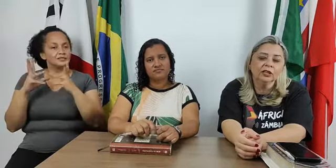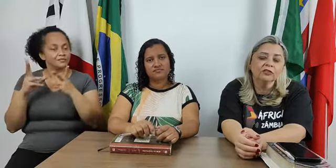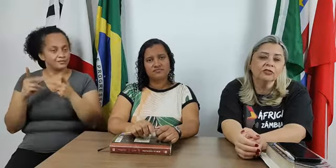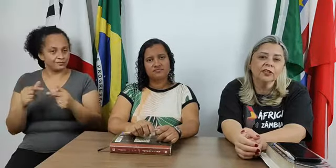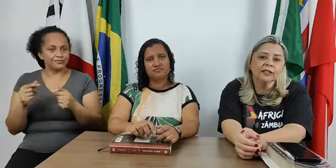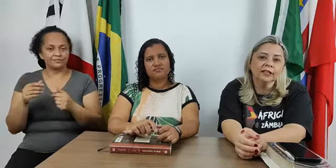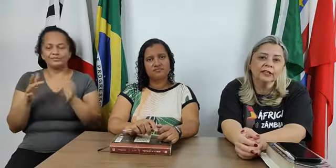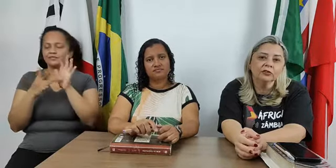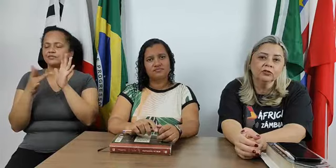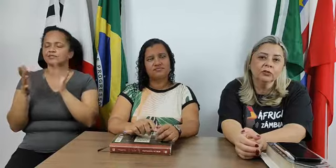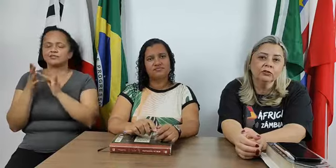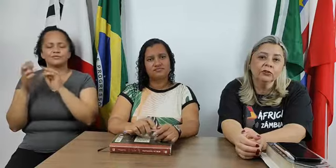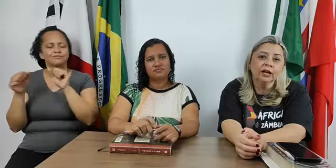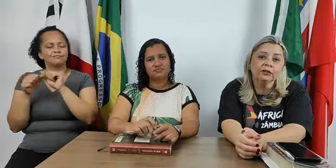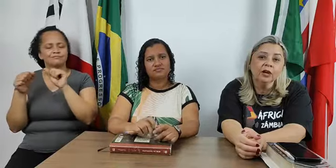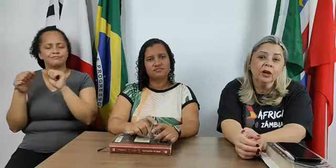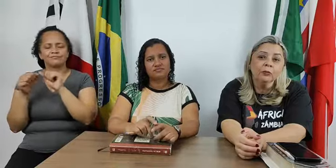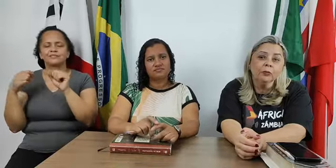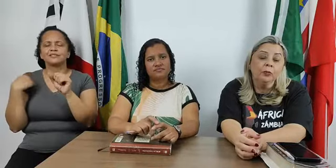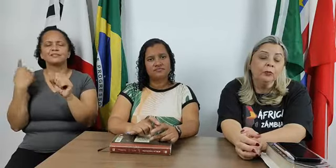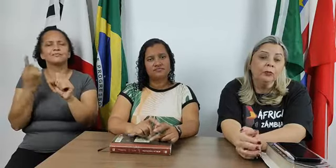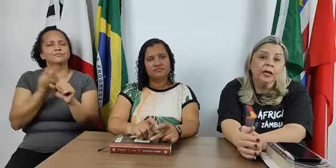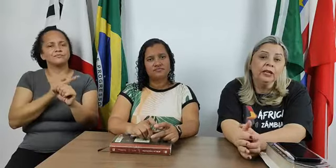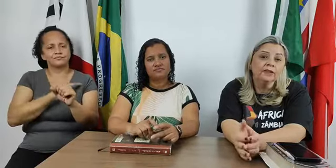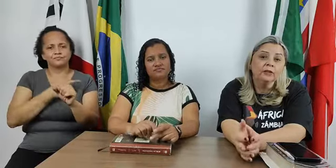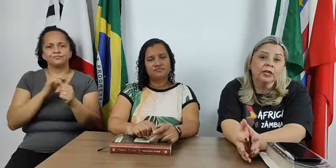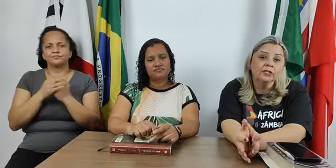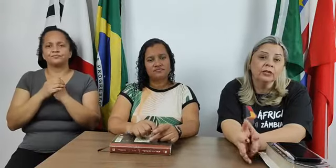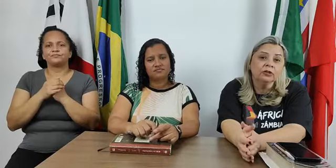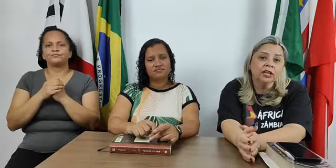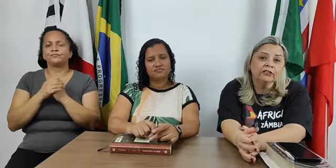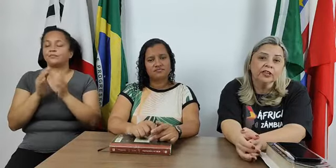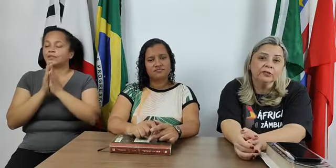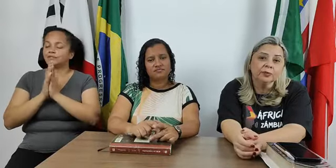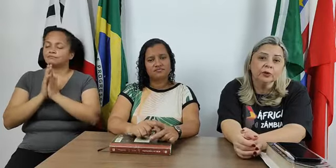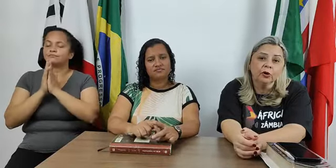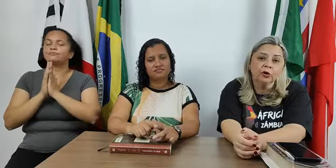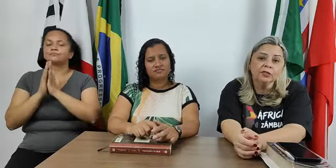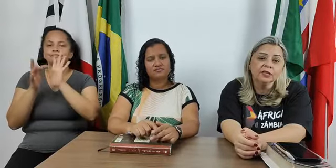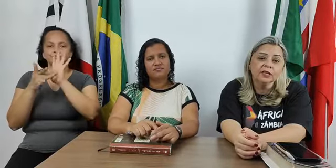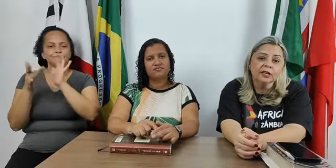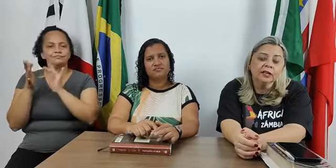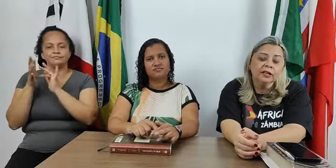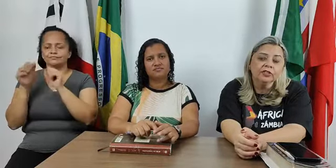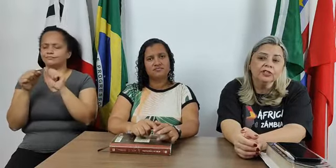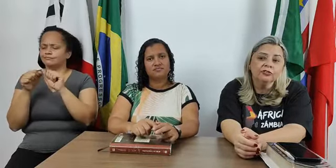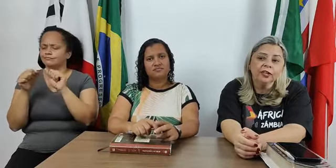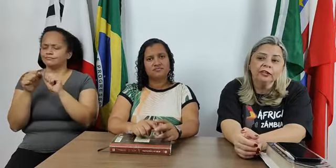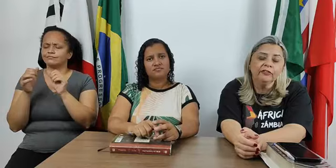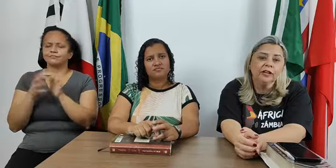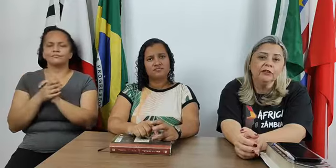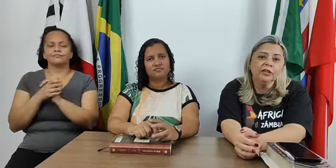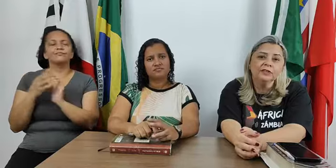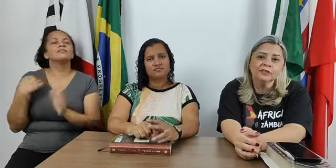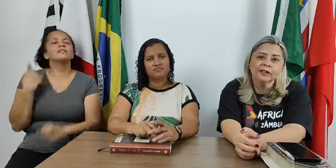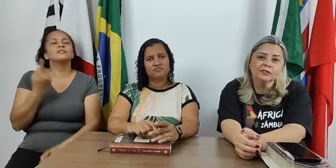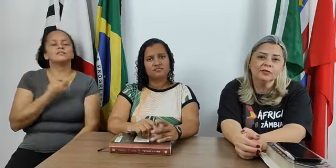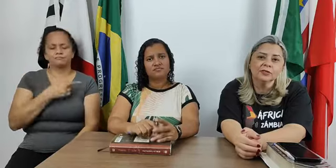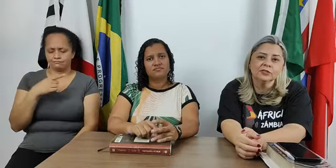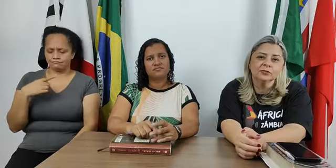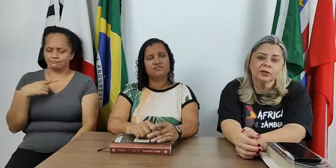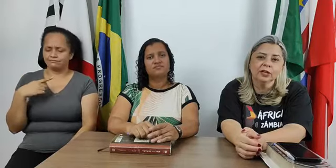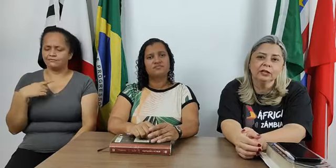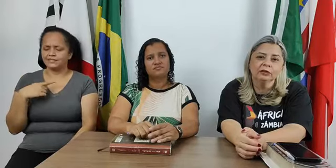que Cristo fez ali na cruz do Calvário, pela essa oração que Ele fez por nós, que a gente venha valorizar